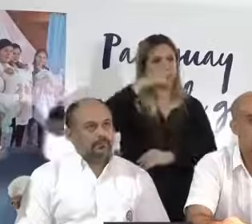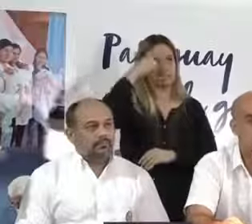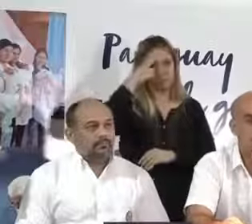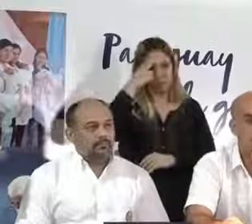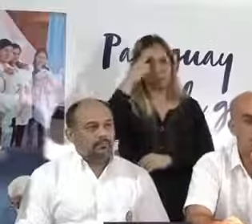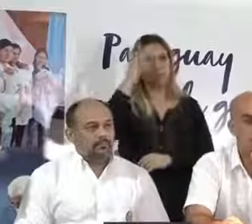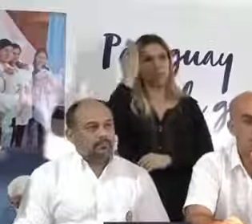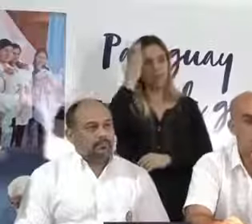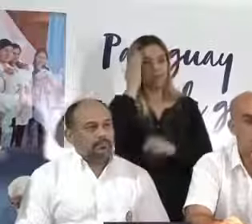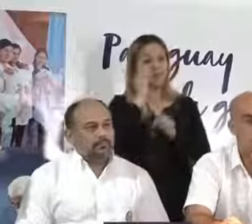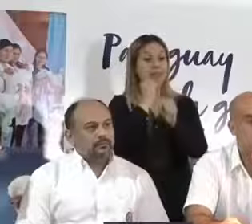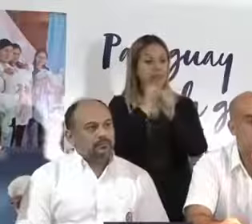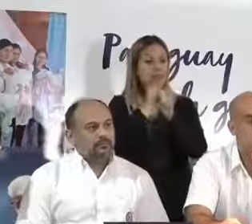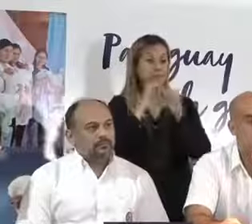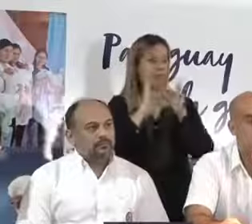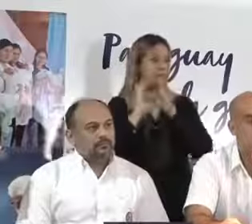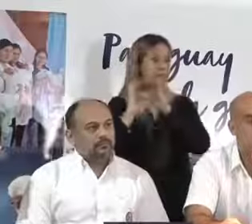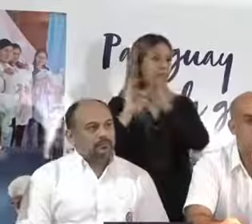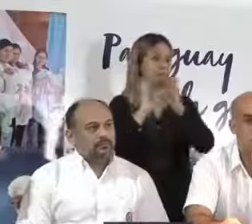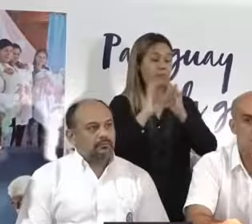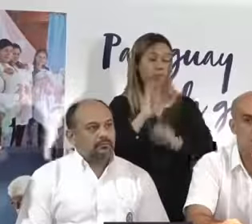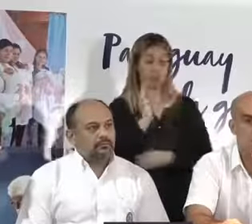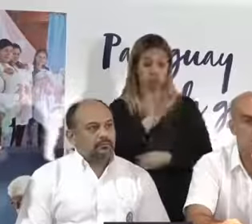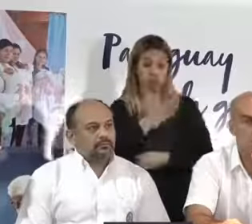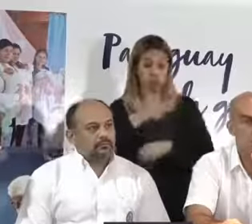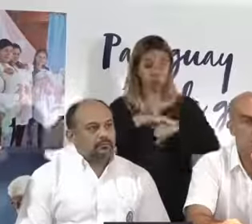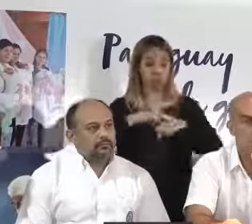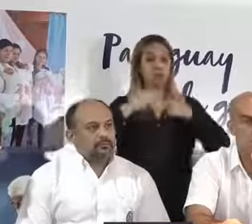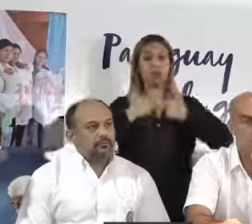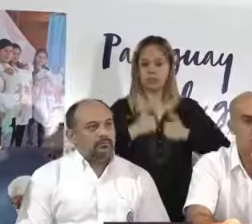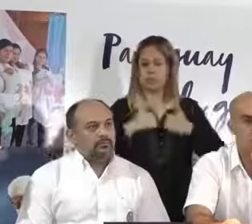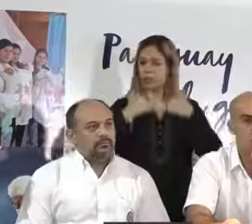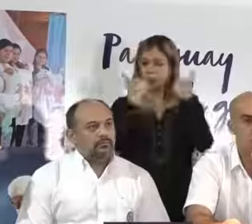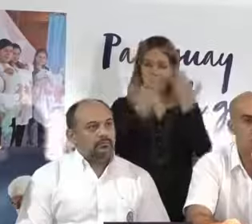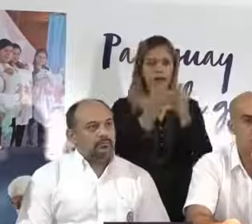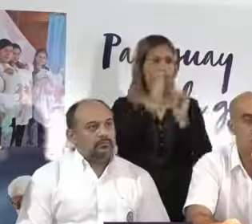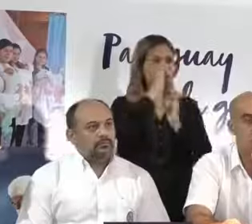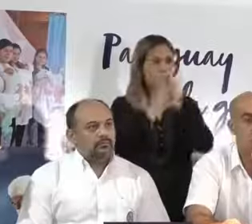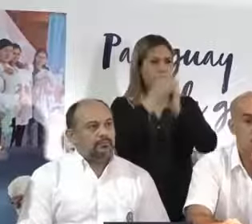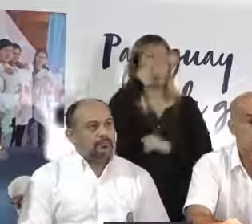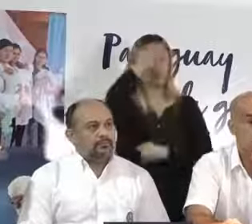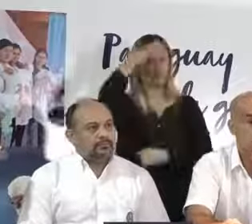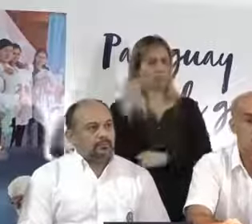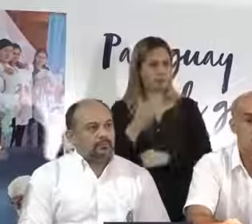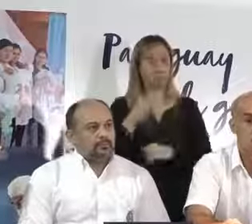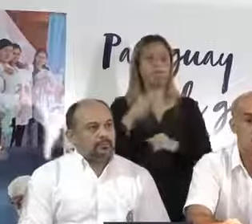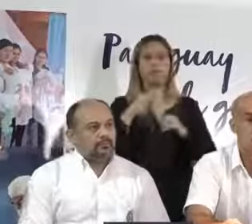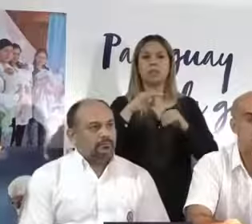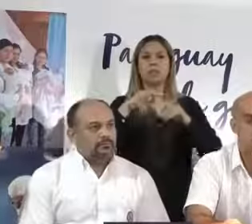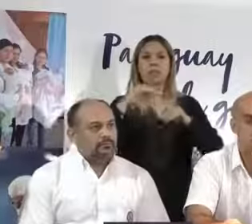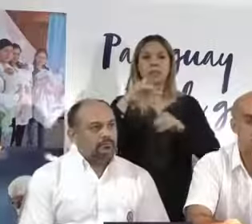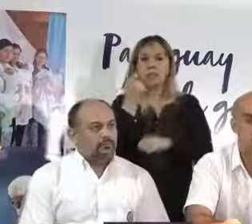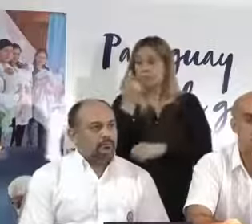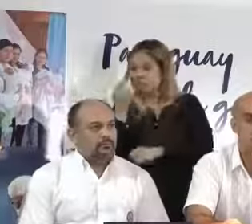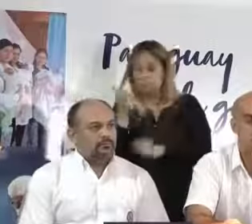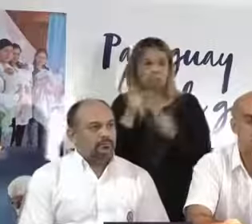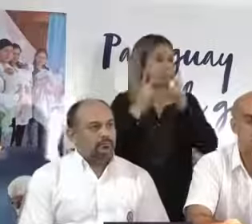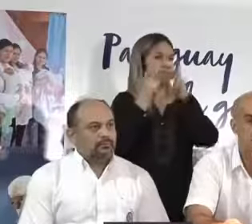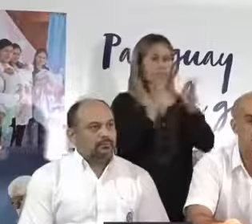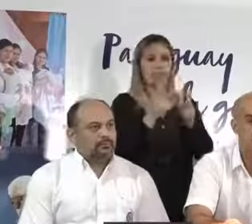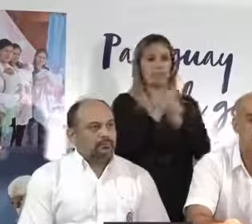manera coordinada. Nosotros nos comprometemos a proveerles la información en el modo más oportuno posible y lo más